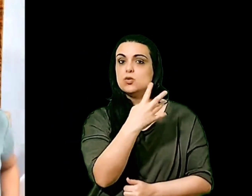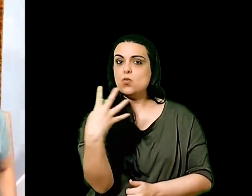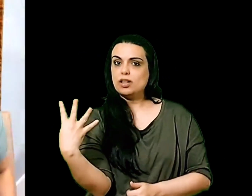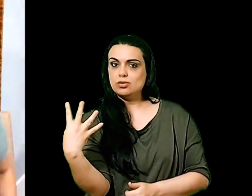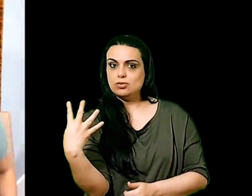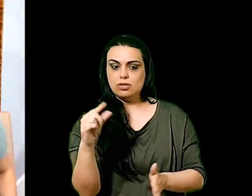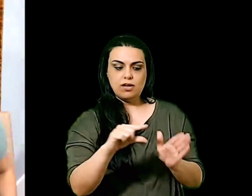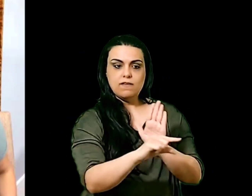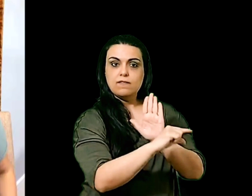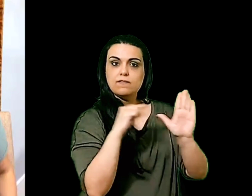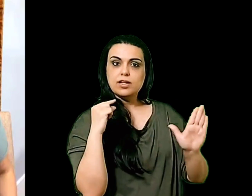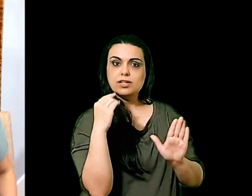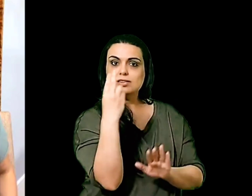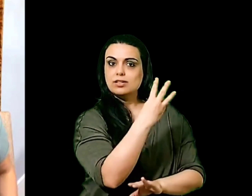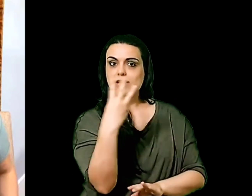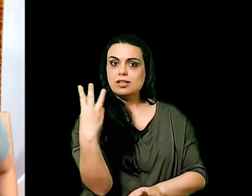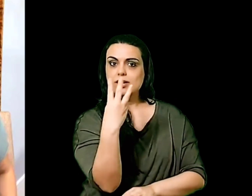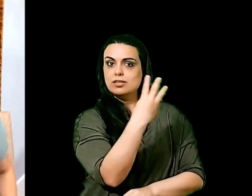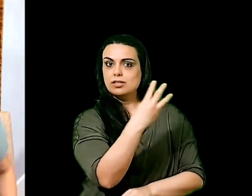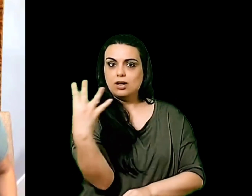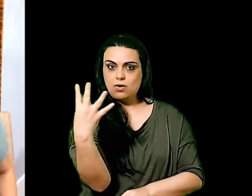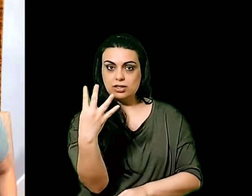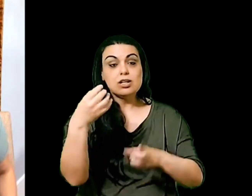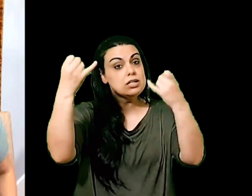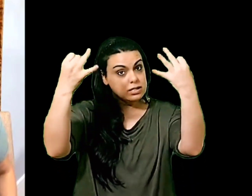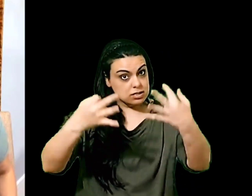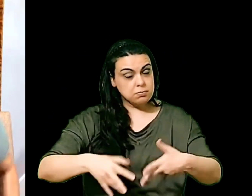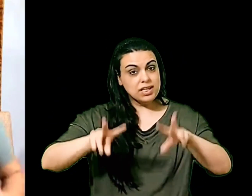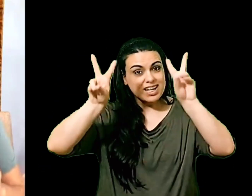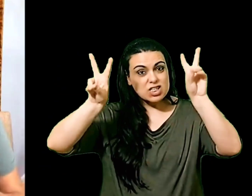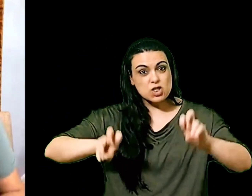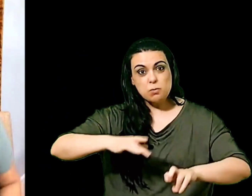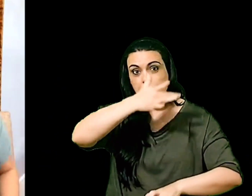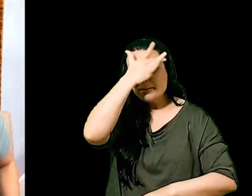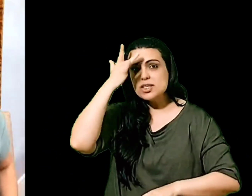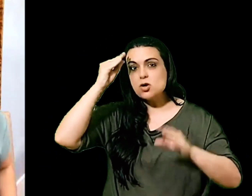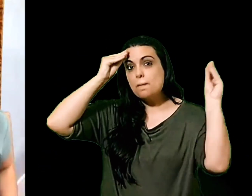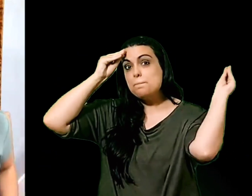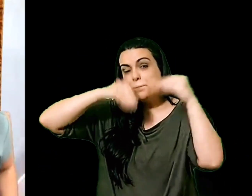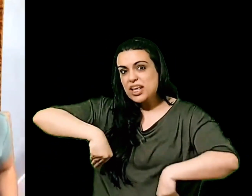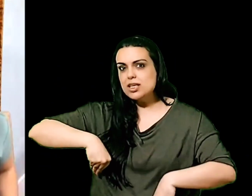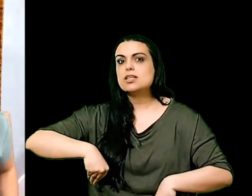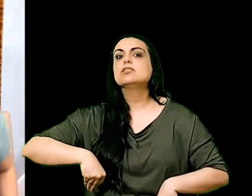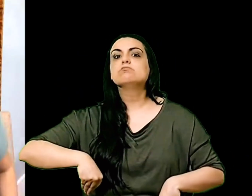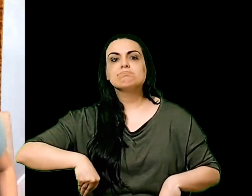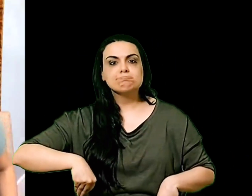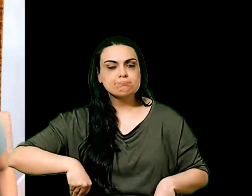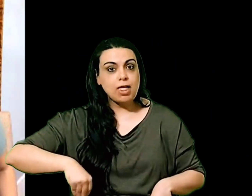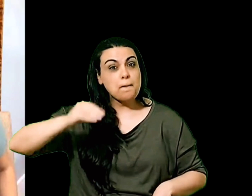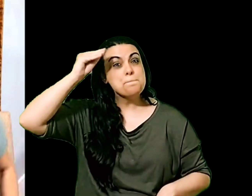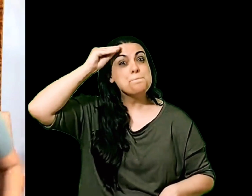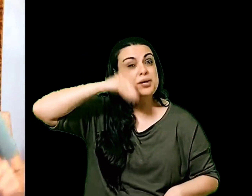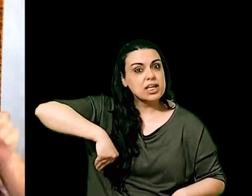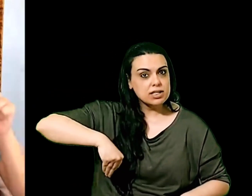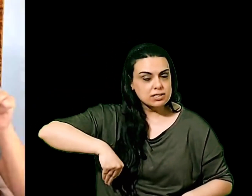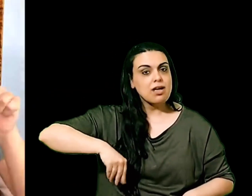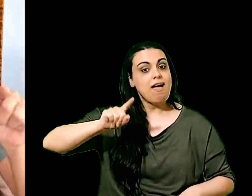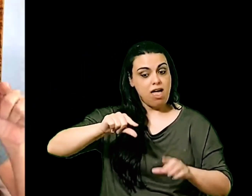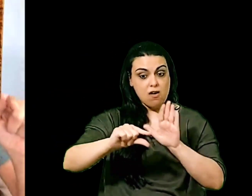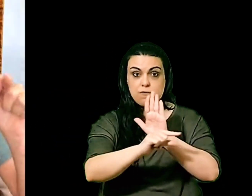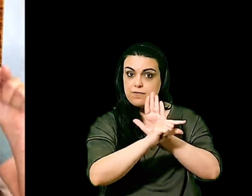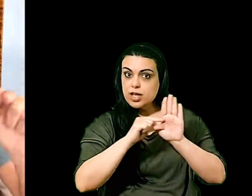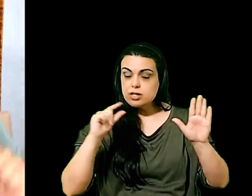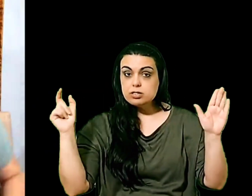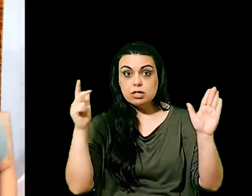Provérbios capítulo de número 24, versos 33 e 34. Fala sobre o preguiçoso. É um versículo